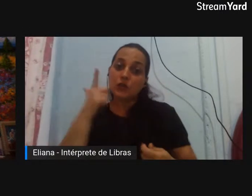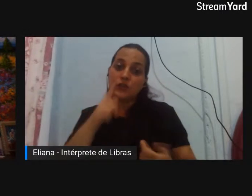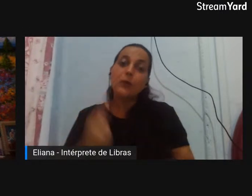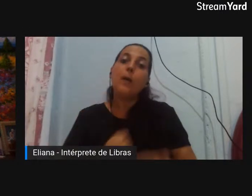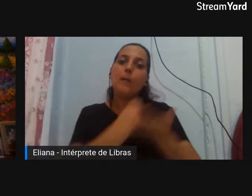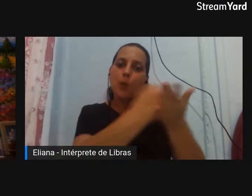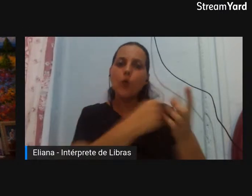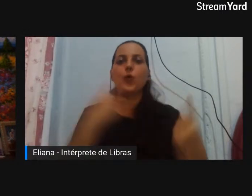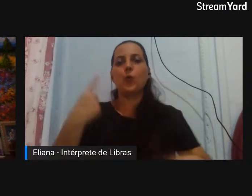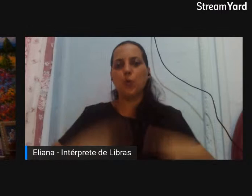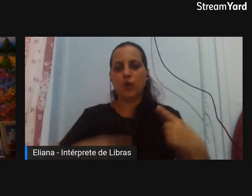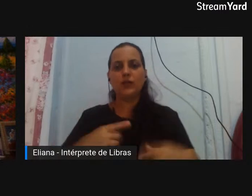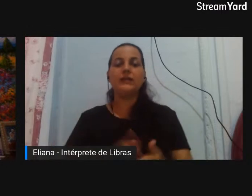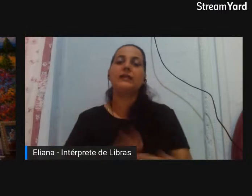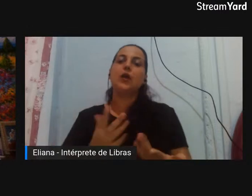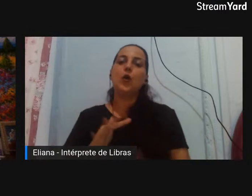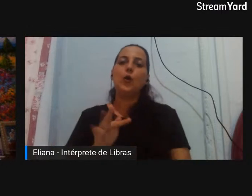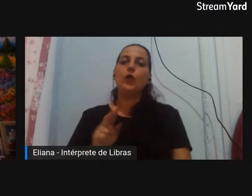injeta